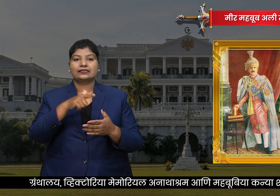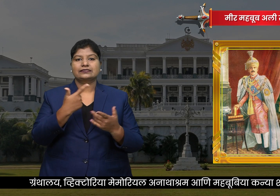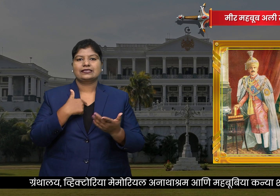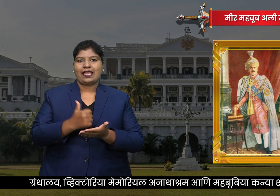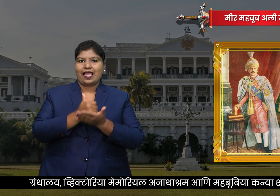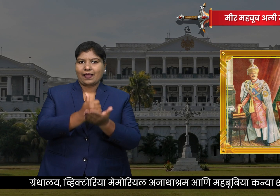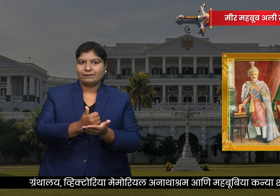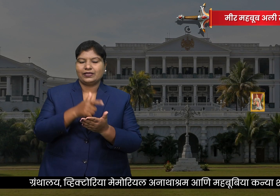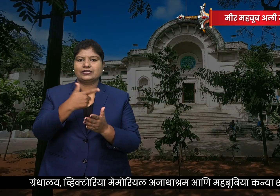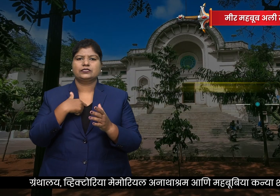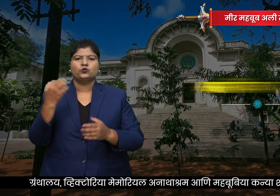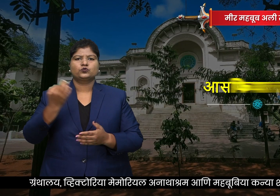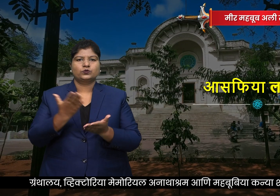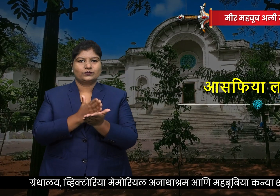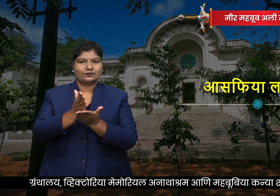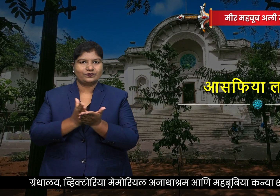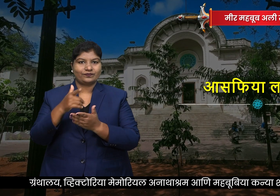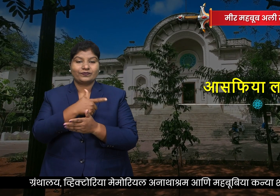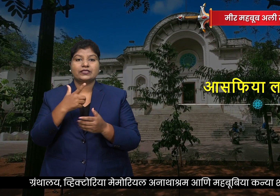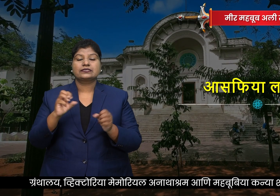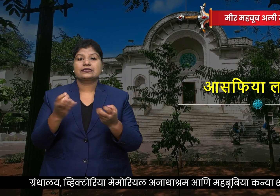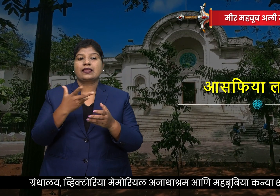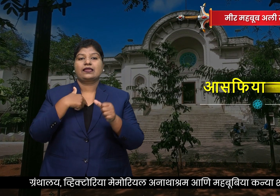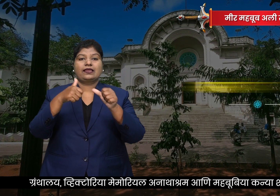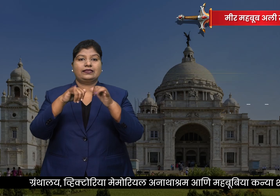आश्रम आणि मेहबूबिया कन्याशाळा स्थापना केली.